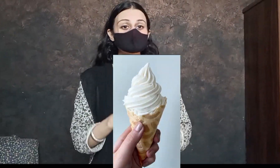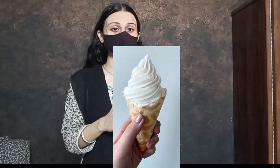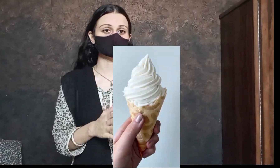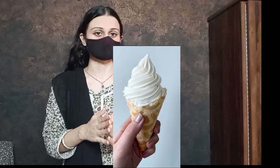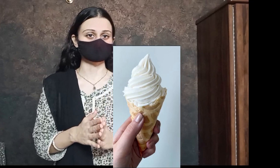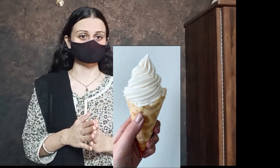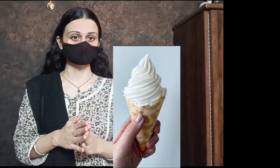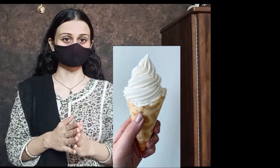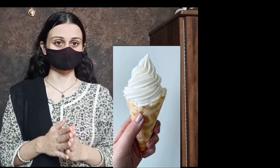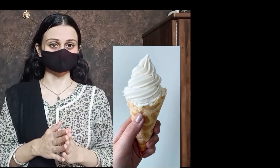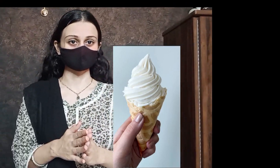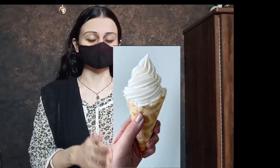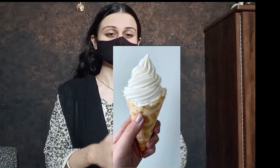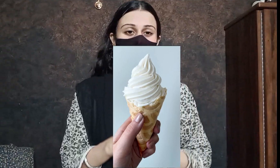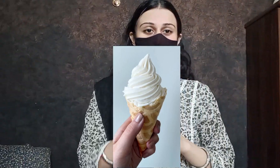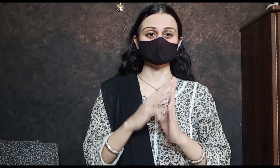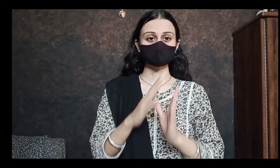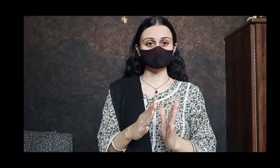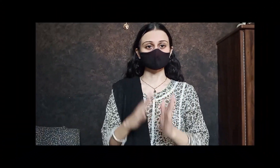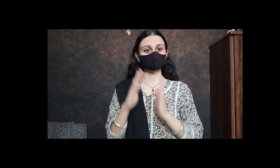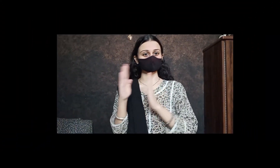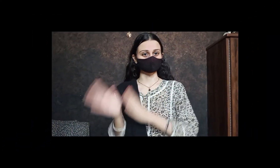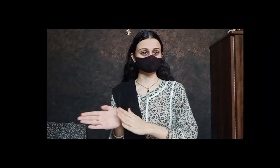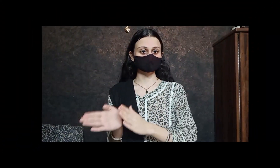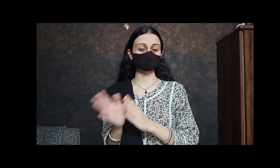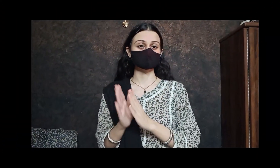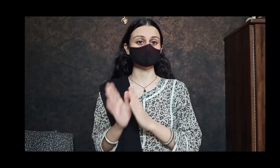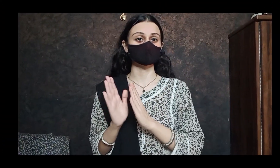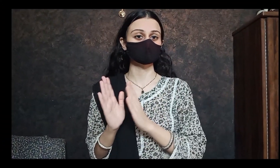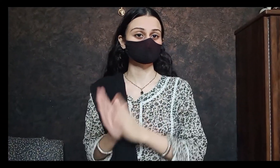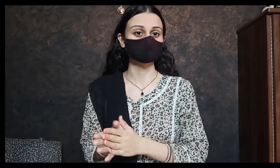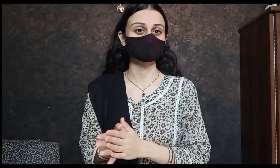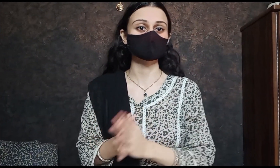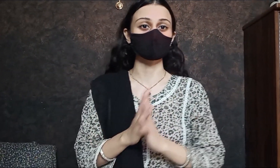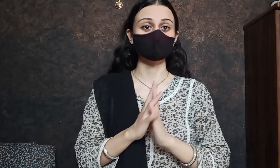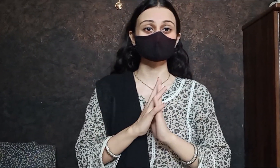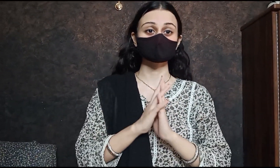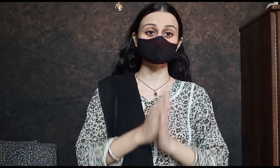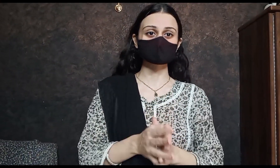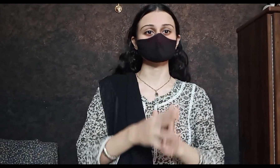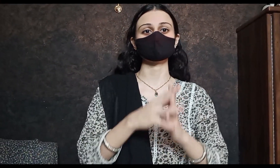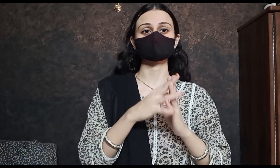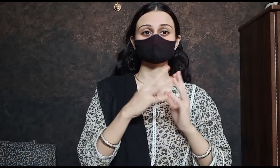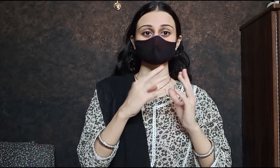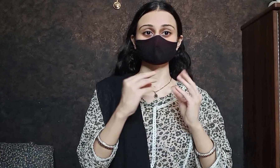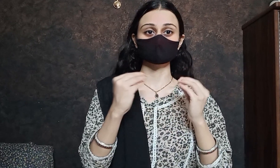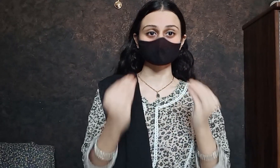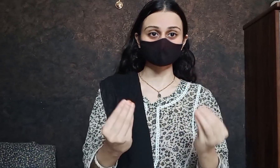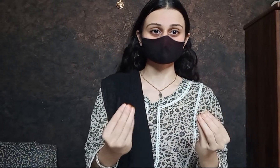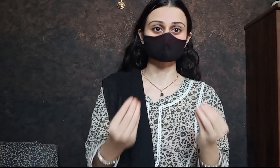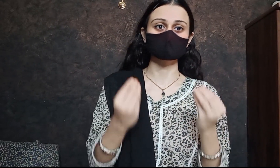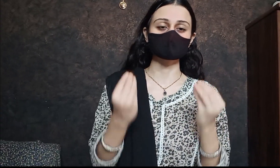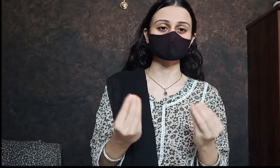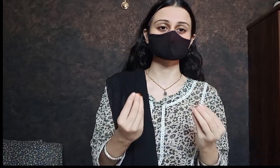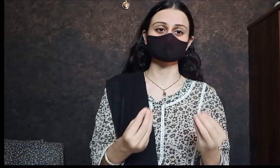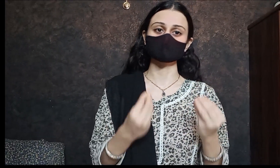सब को अवॉइड करना होगा। ठीक है, और इसके अलावा आपको क्या करना होगा कि आपको जो है वो नट्स और ड्राई फ्रूट्स जो है वो कंज्यूम करने